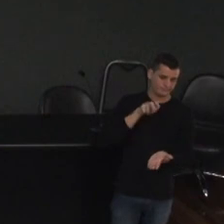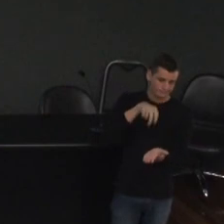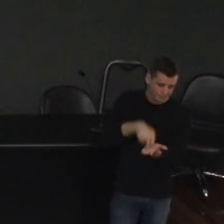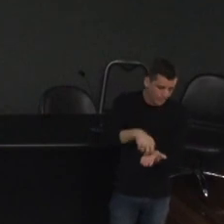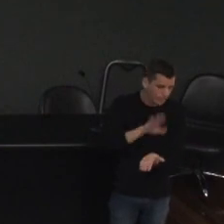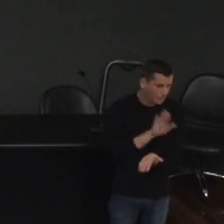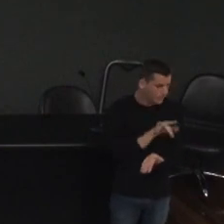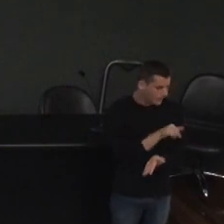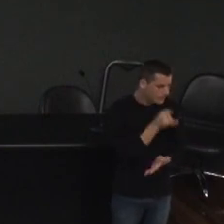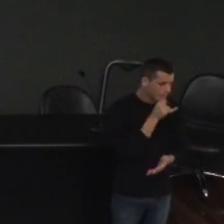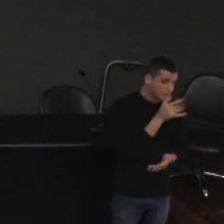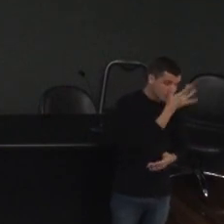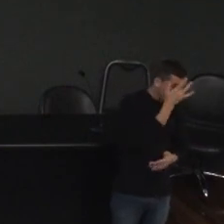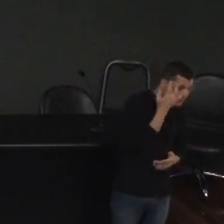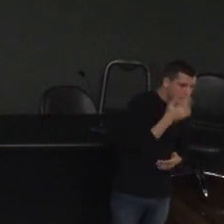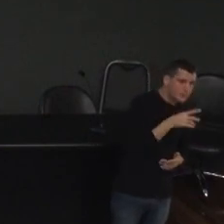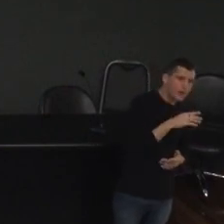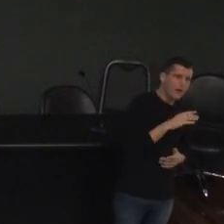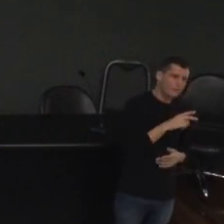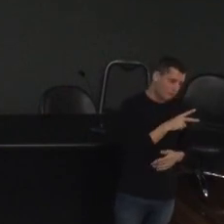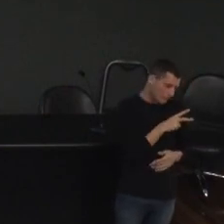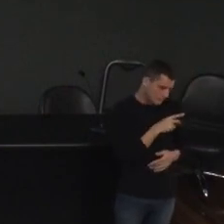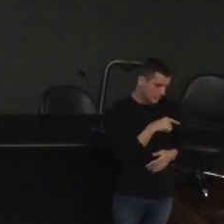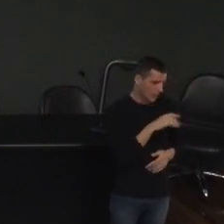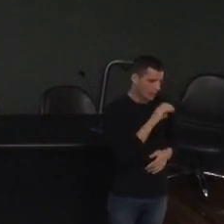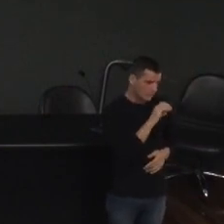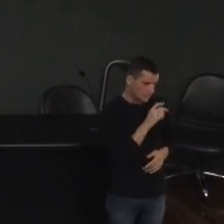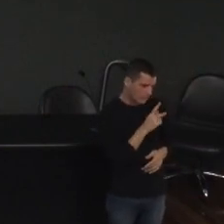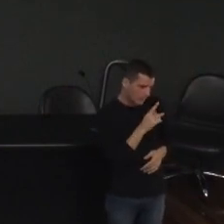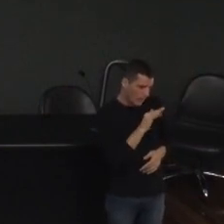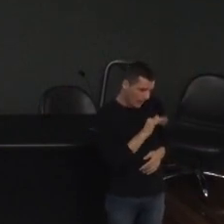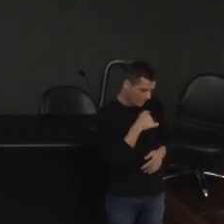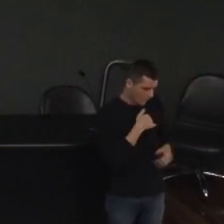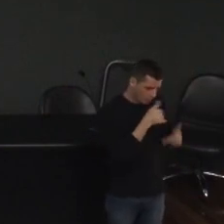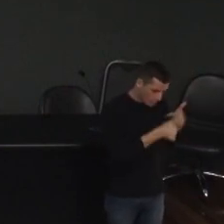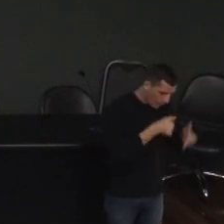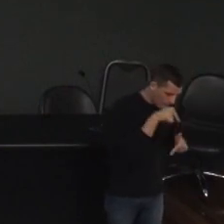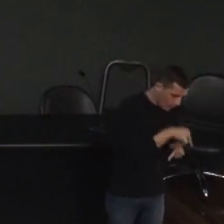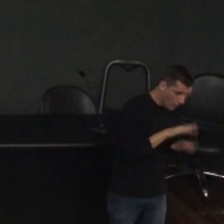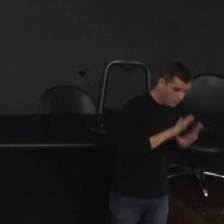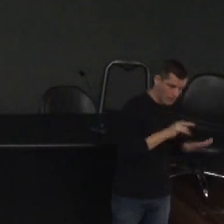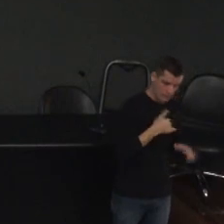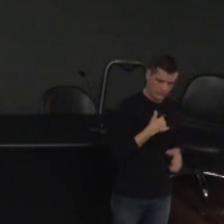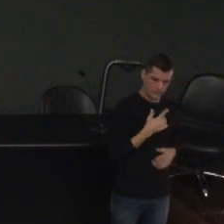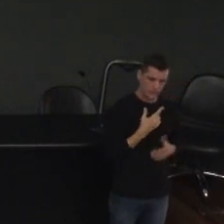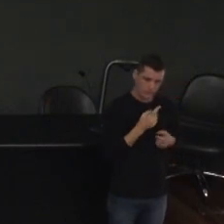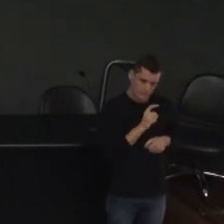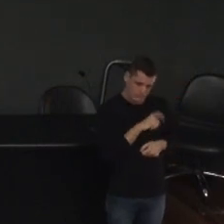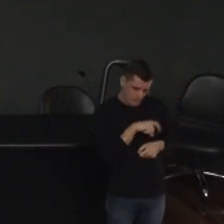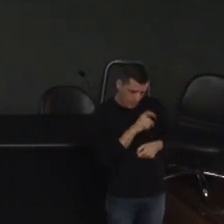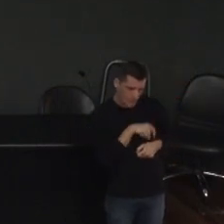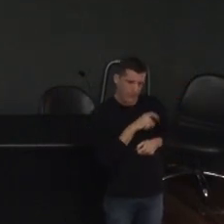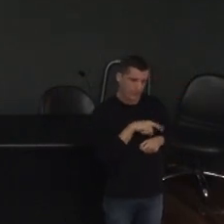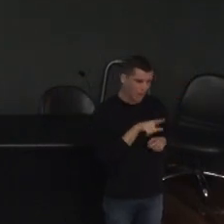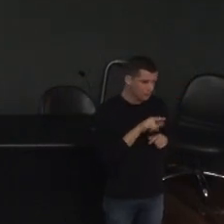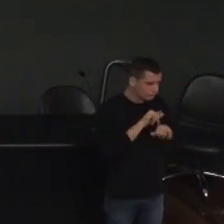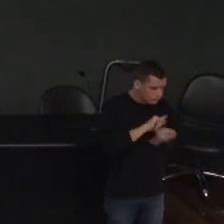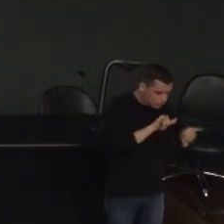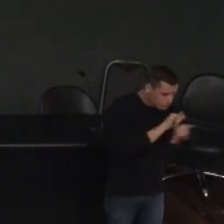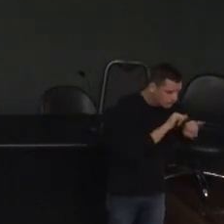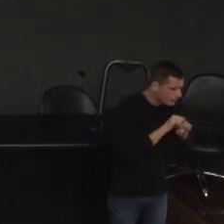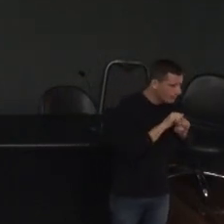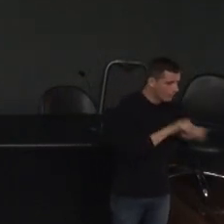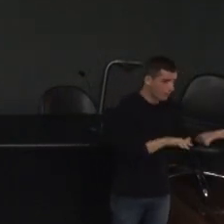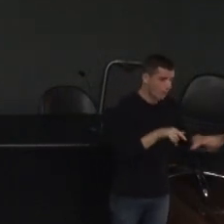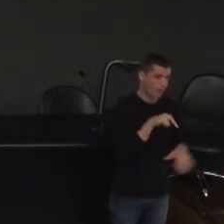forma omissiva causar o dano ou de forma comissiva causar o dano daí a instituição tem direito de